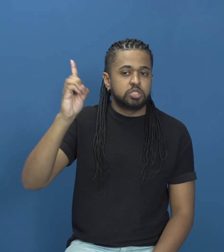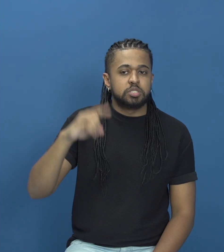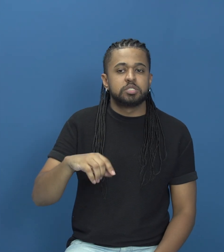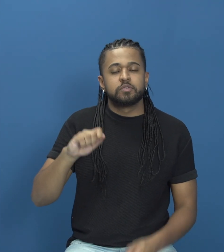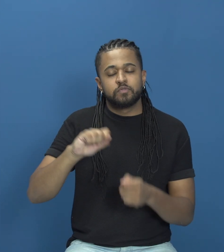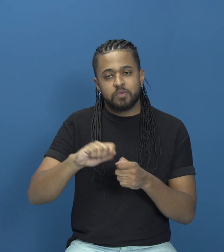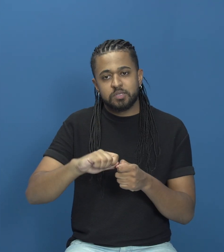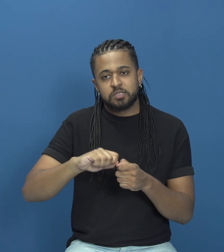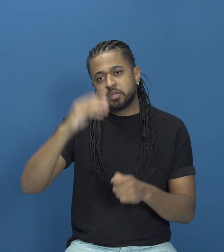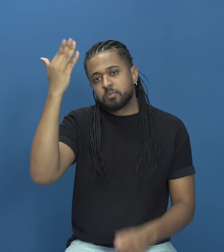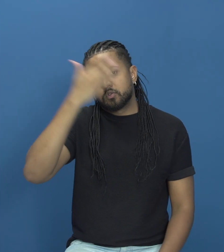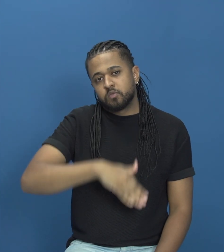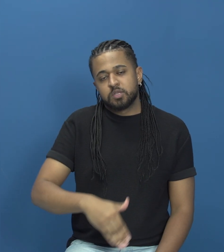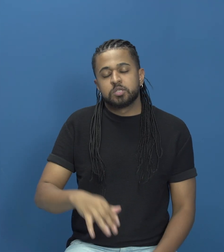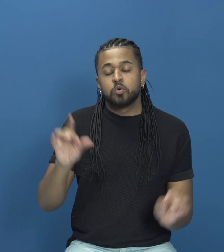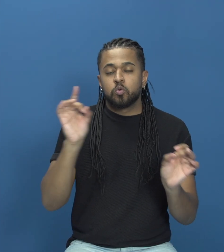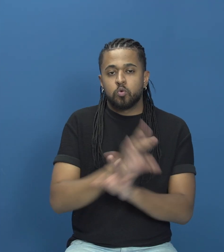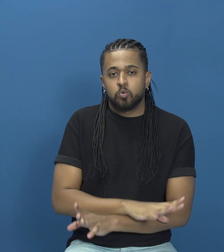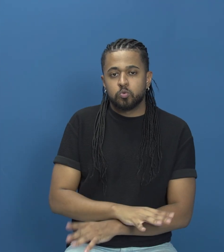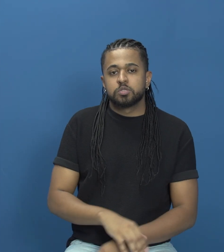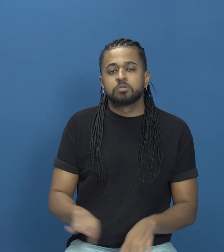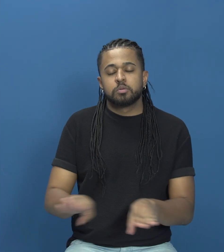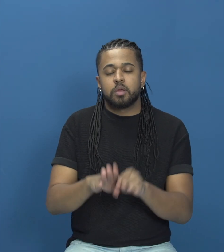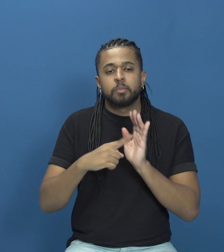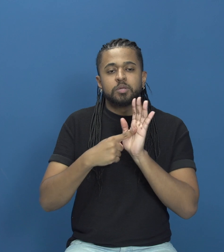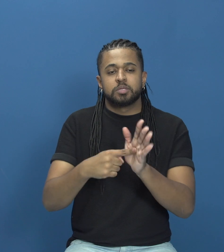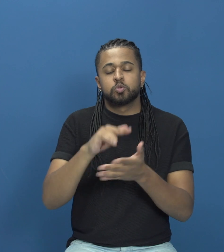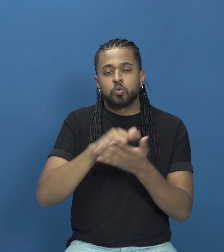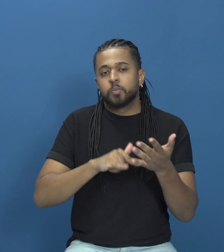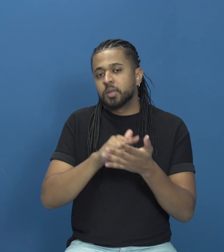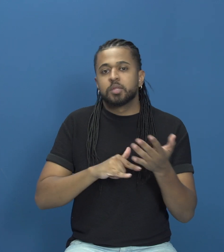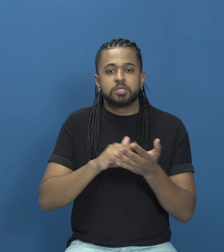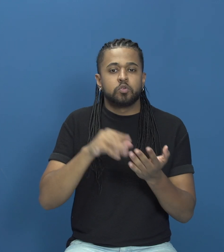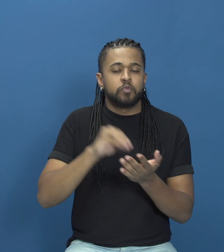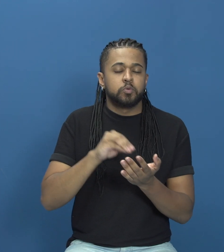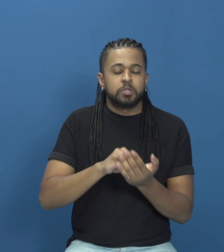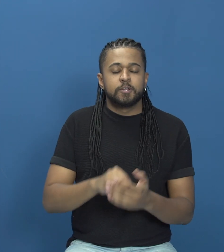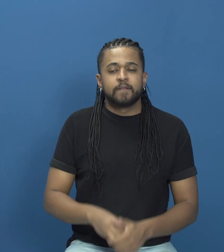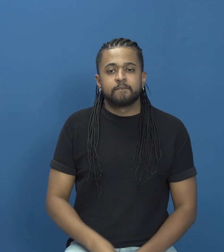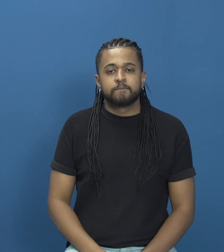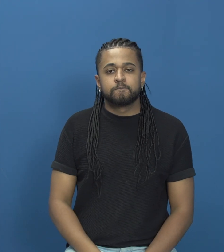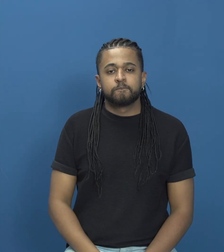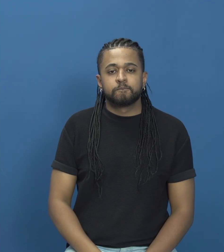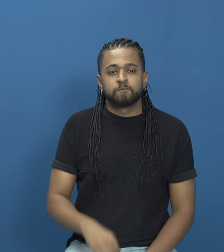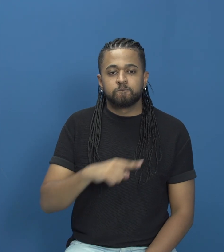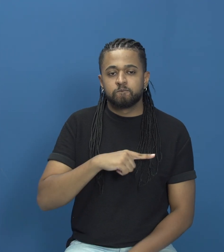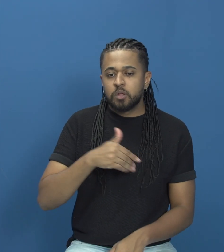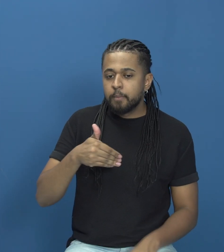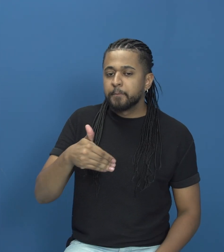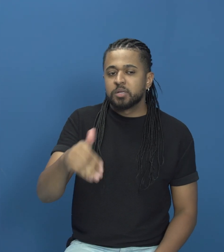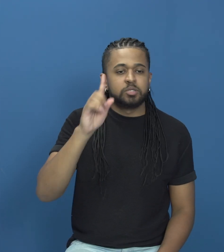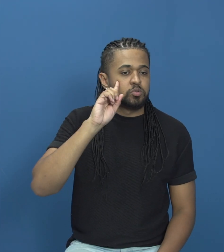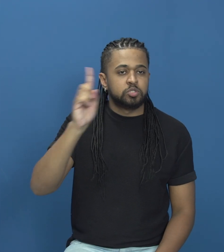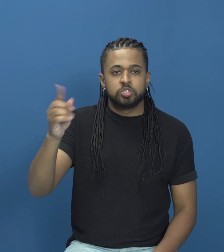para a referida comprovação de conclusão e apresentação das documentações faltantes, contadas a partir da